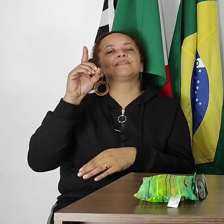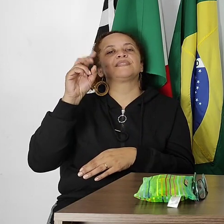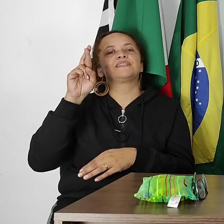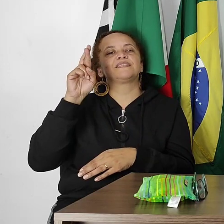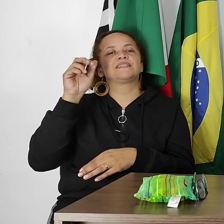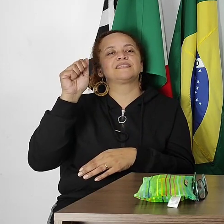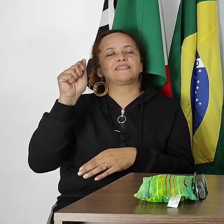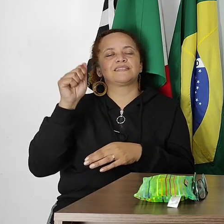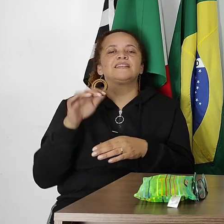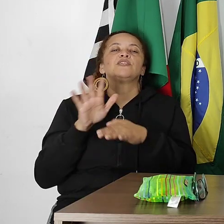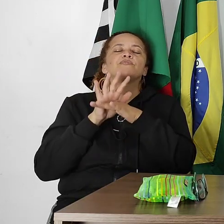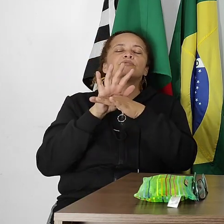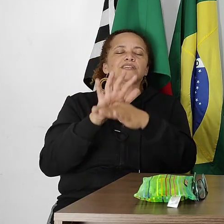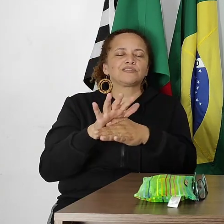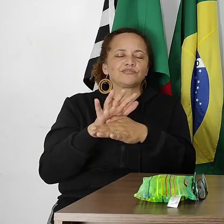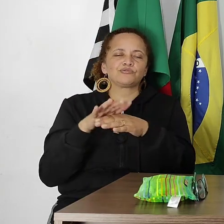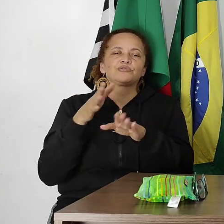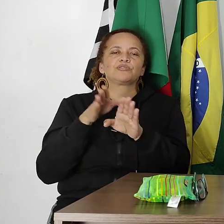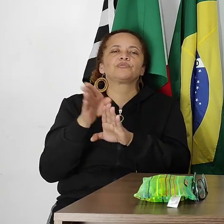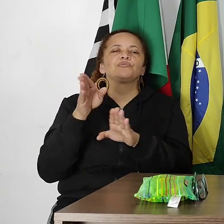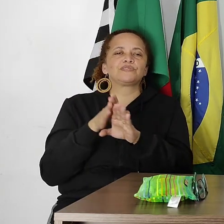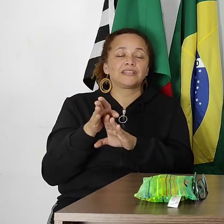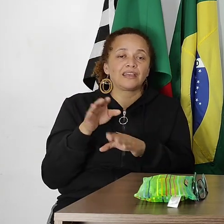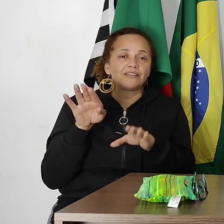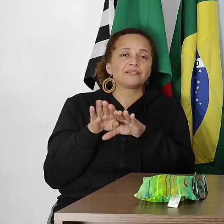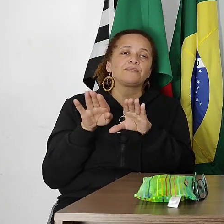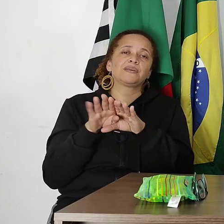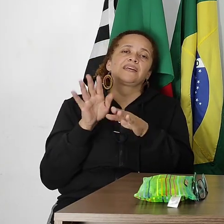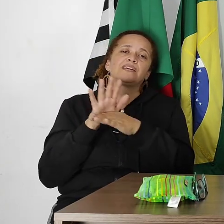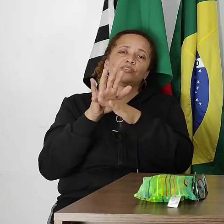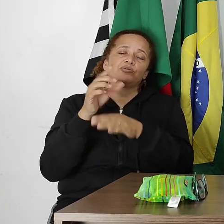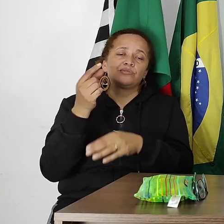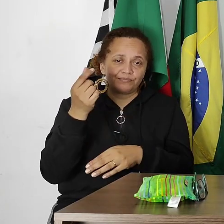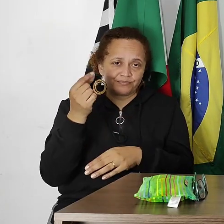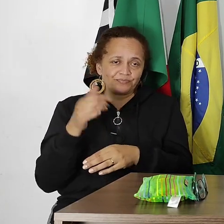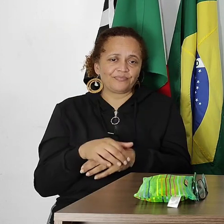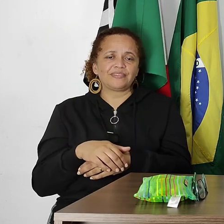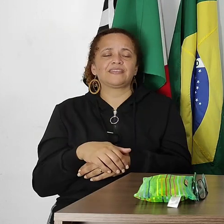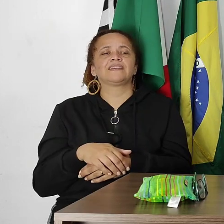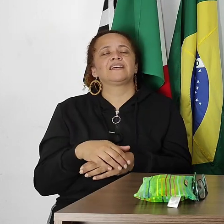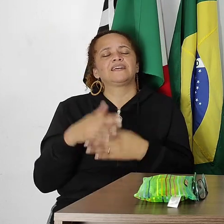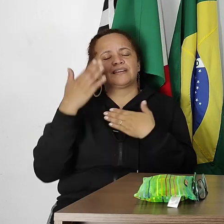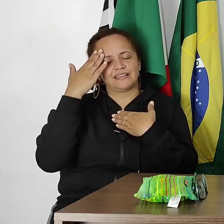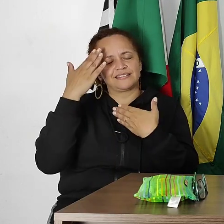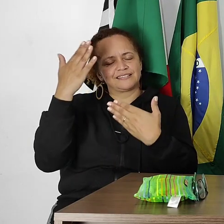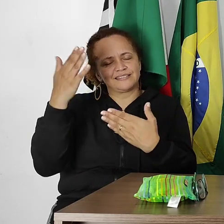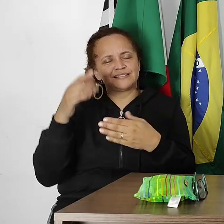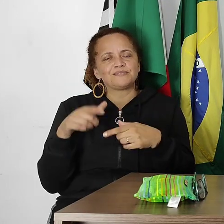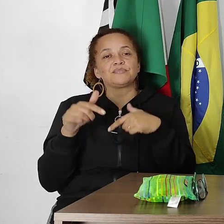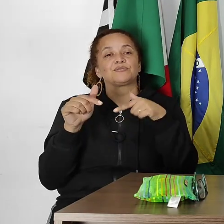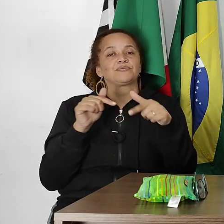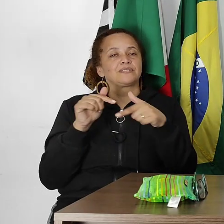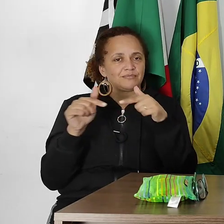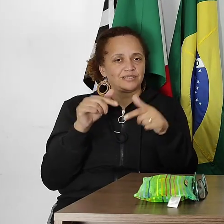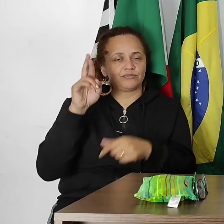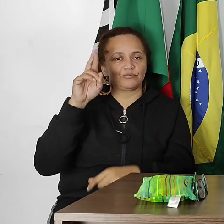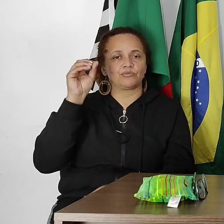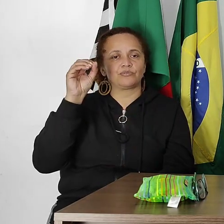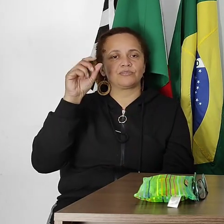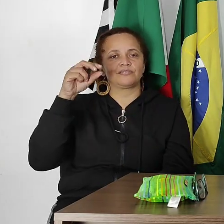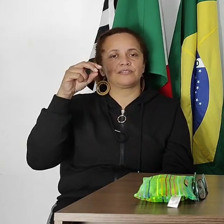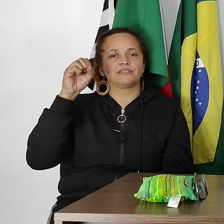ajudas financeiras, né? Quero agradecer o Rosinho e a Fran pela oportunidade de emprego, né? Para o Gil,